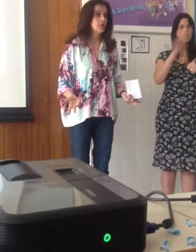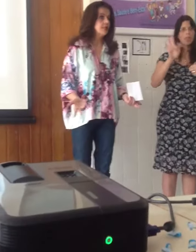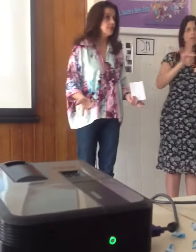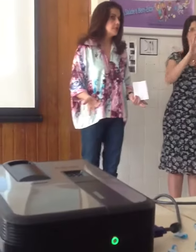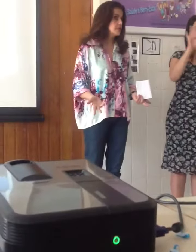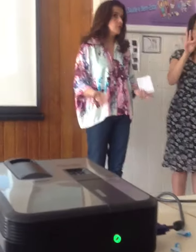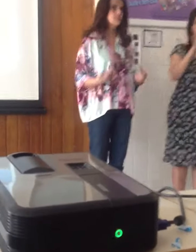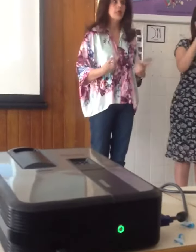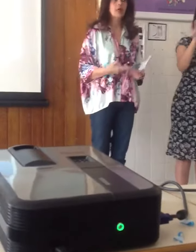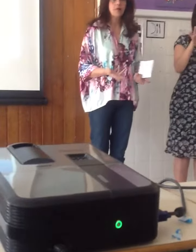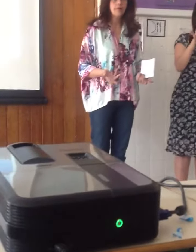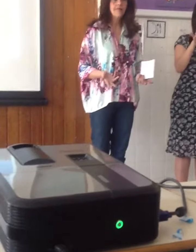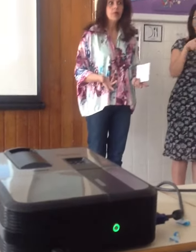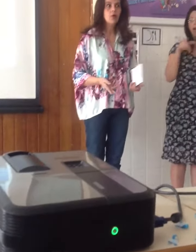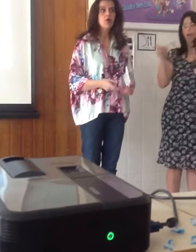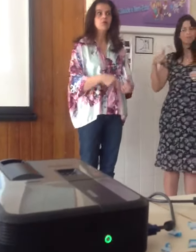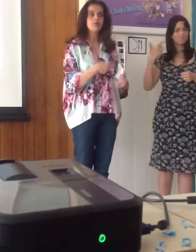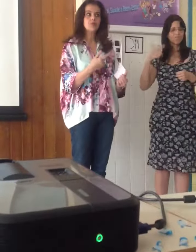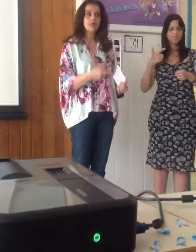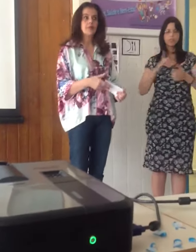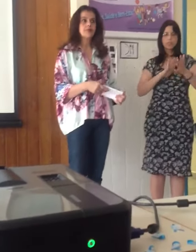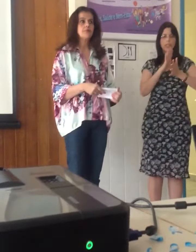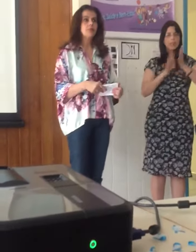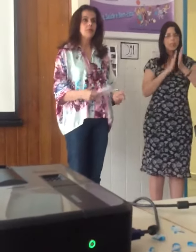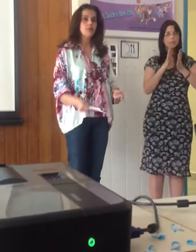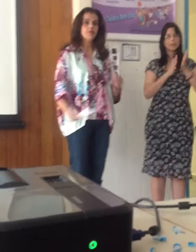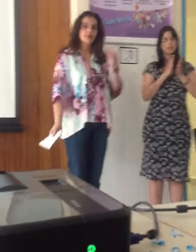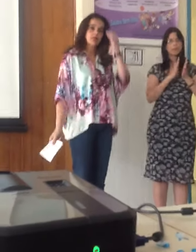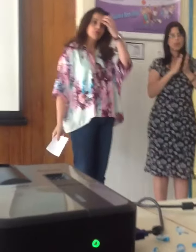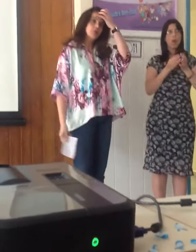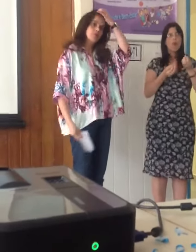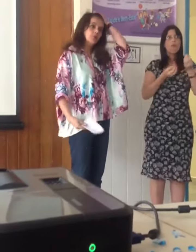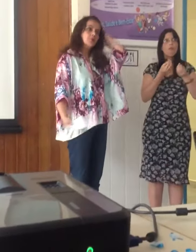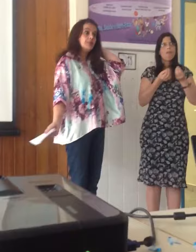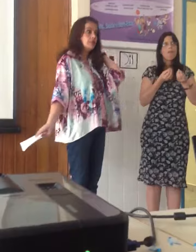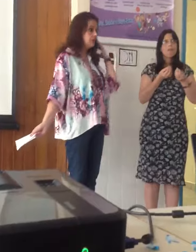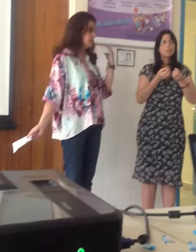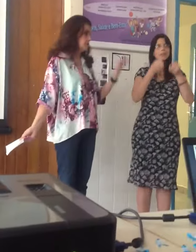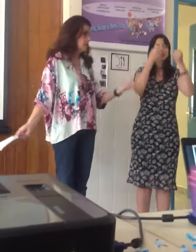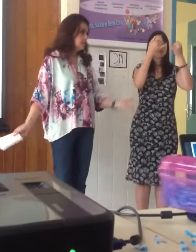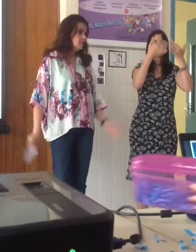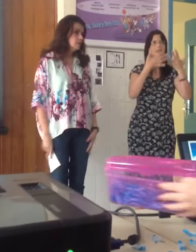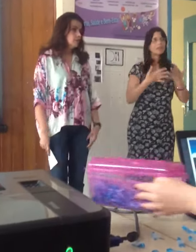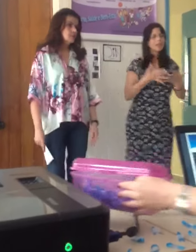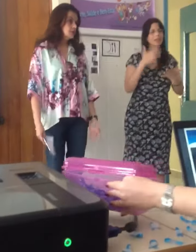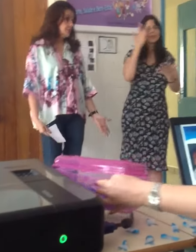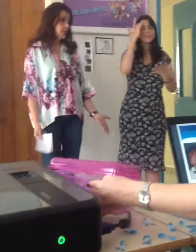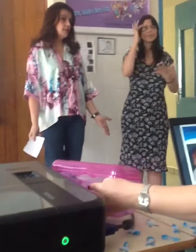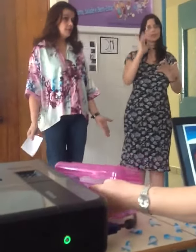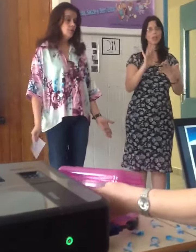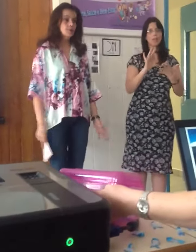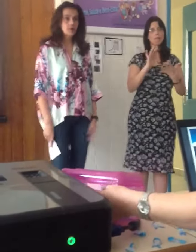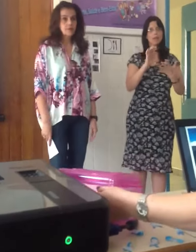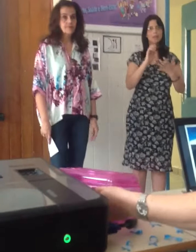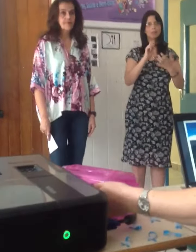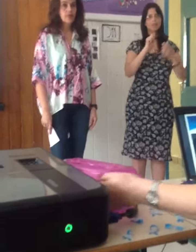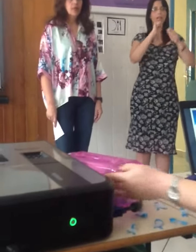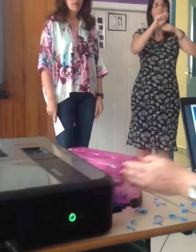troca, né? Como que eu vou explicar para esse menino que tem autonomia da minha área